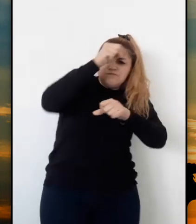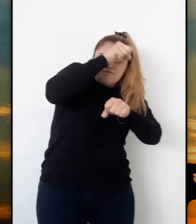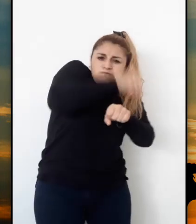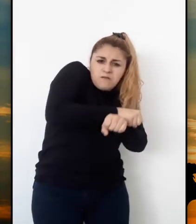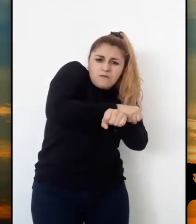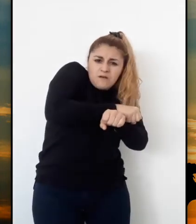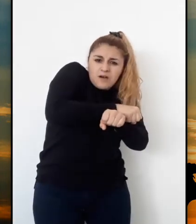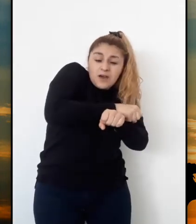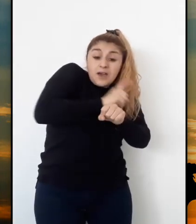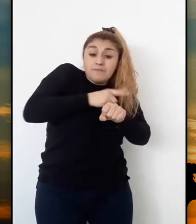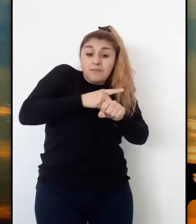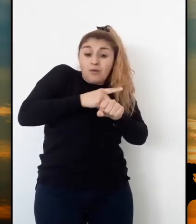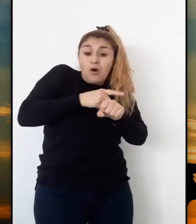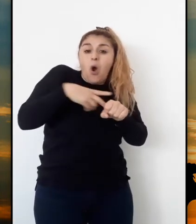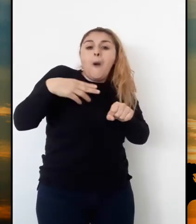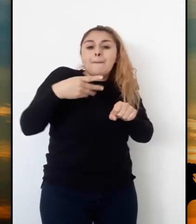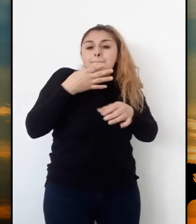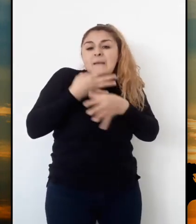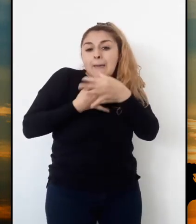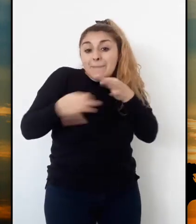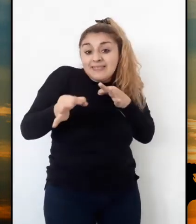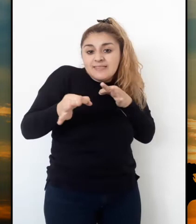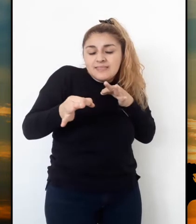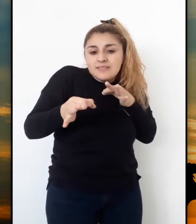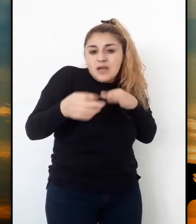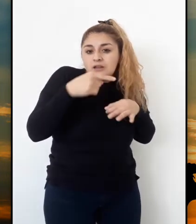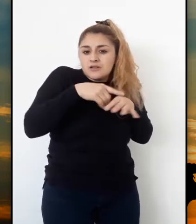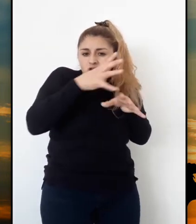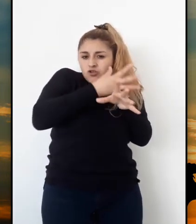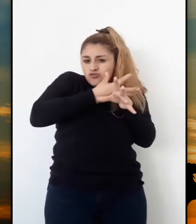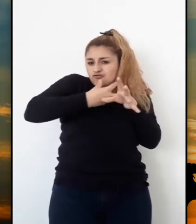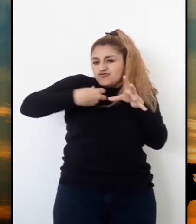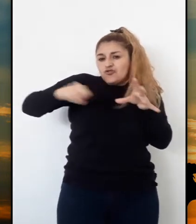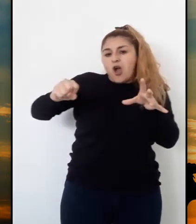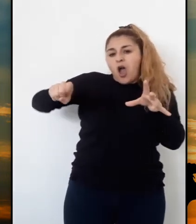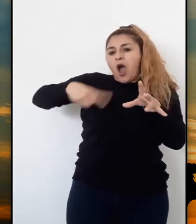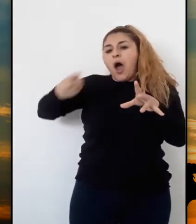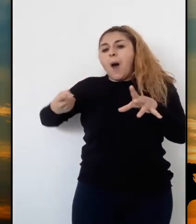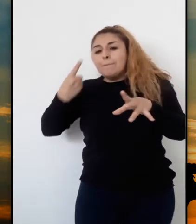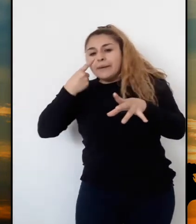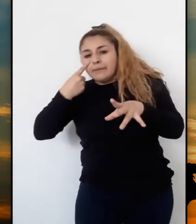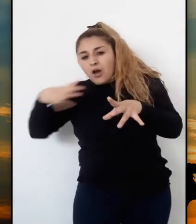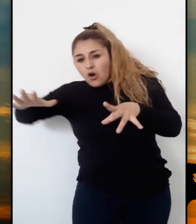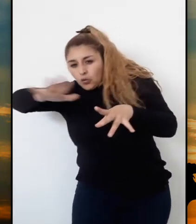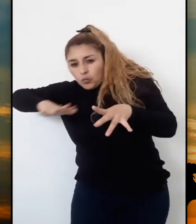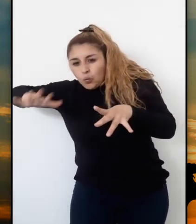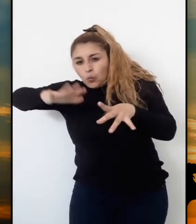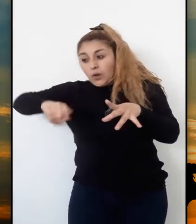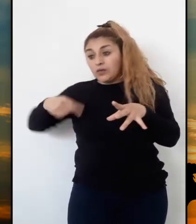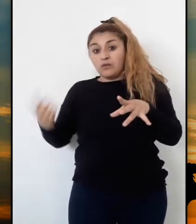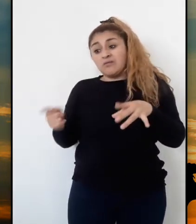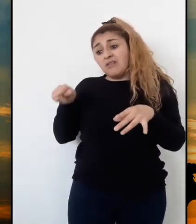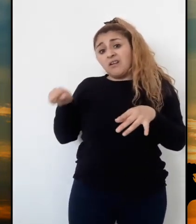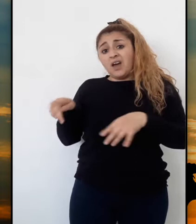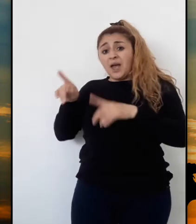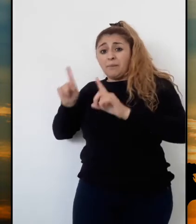prisión injustamente, alors ce qu'il pouvait faire, entonces lo que él podía hacer, c'est une grève de faim, es